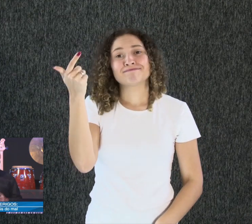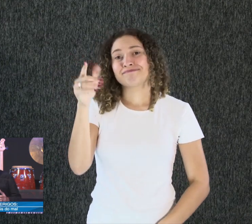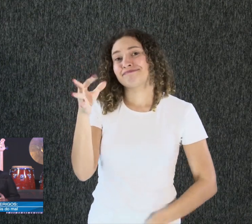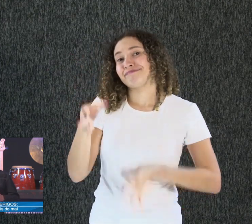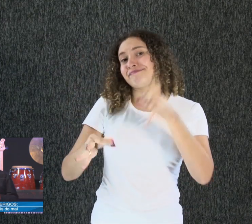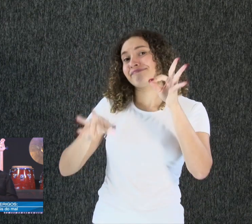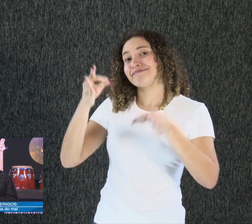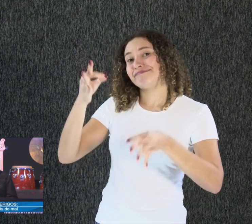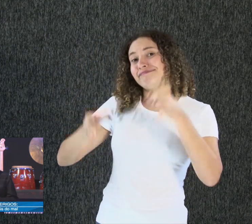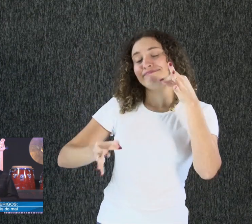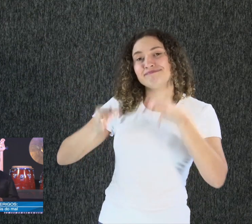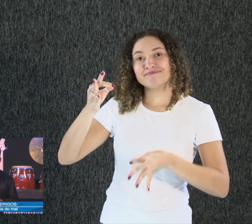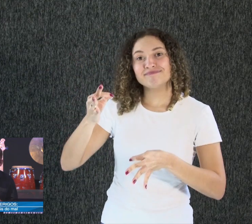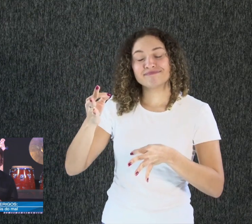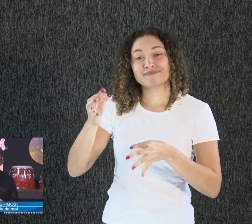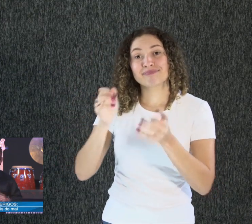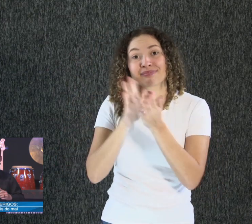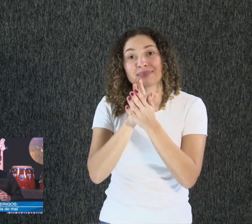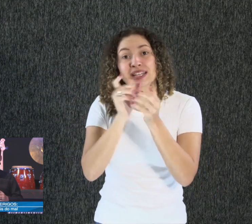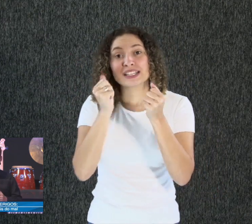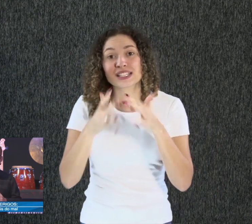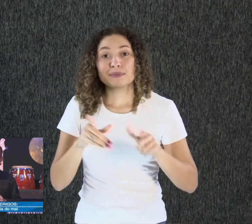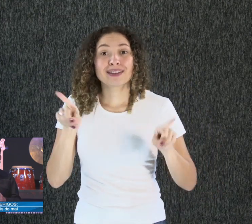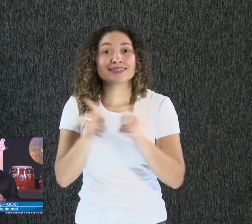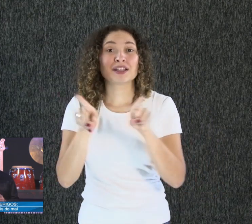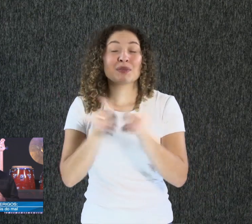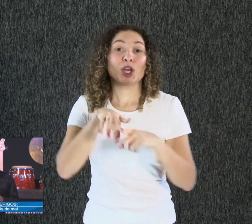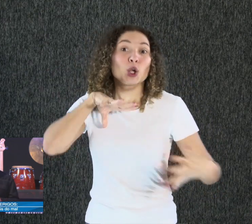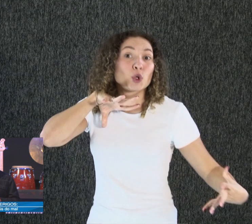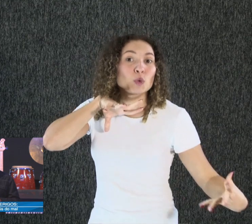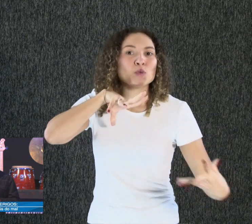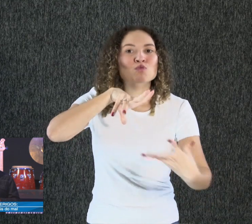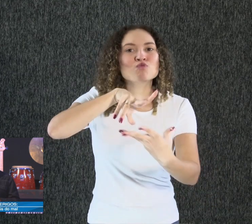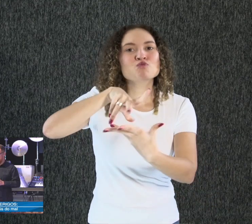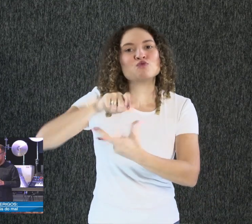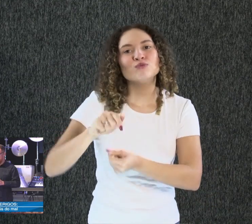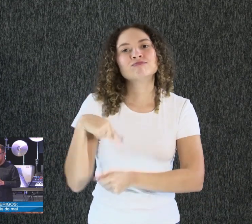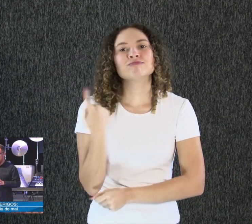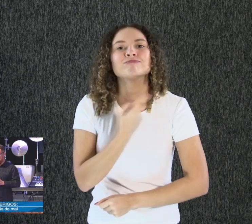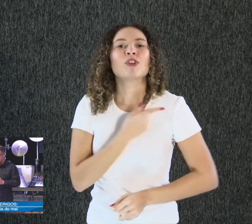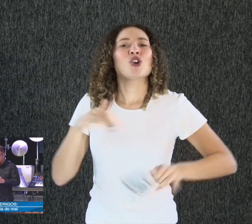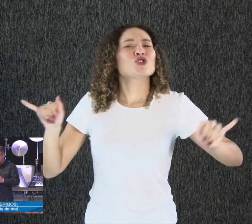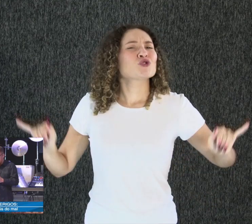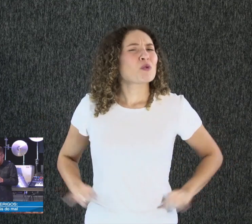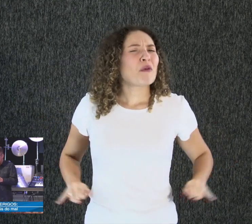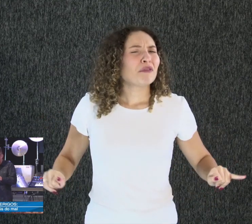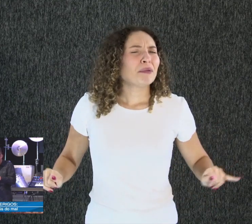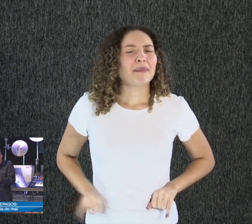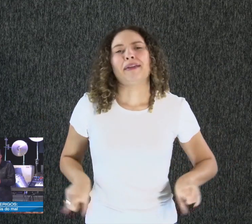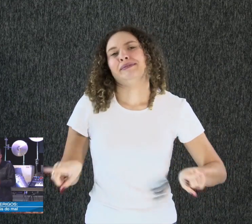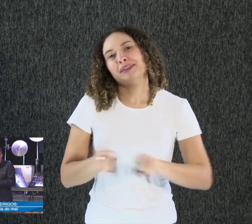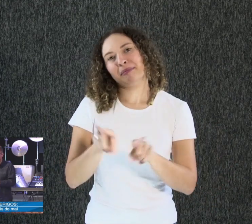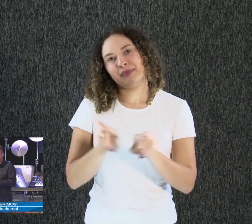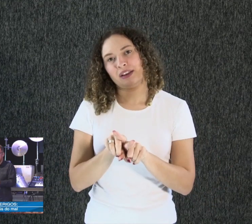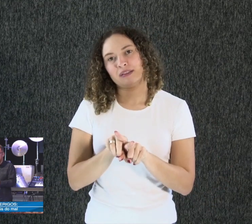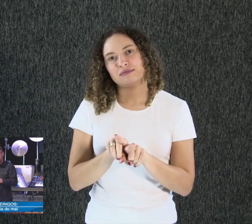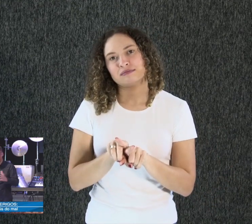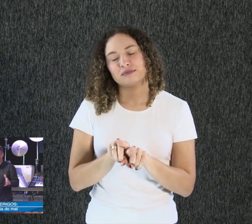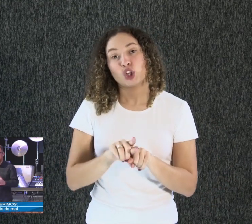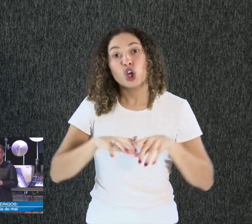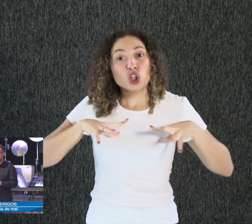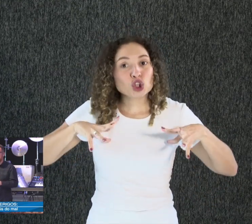sofremos, temos aflições. Jesus disse, no mundo tereis aflições. Todos nós enfrentamos